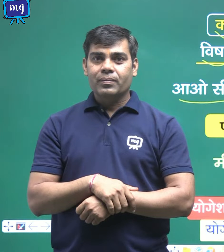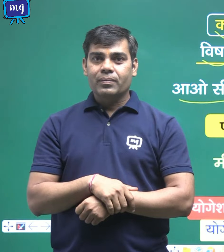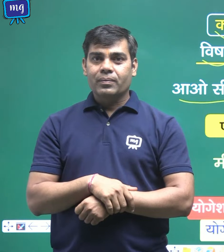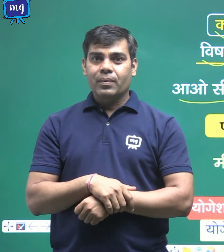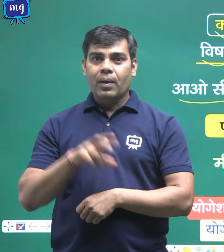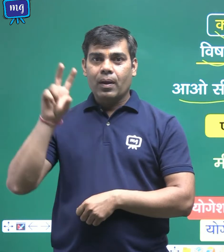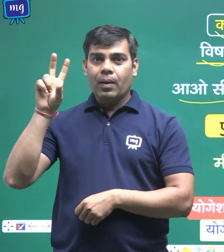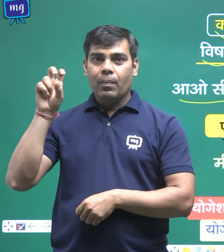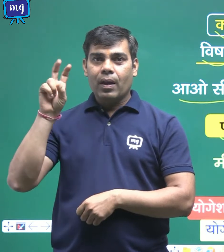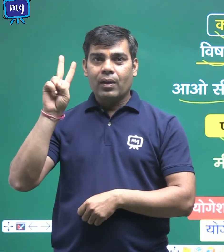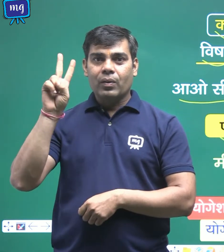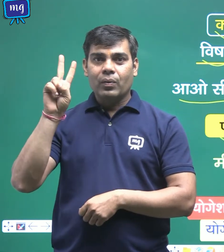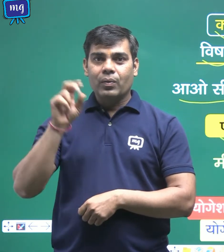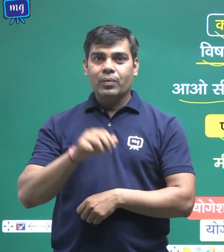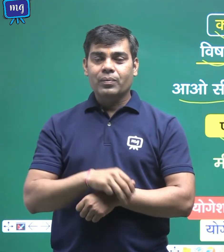पाठ 2